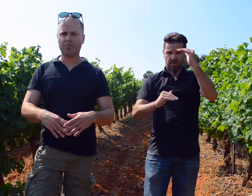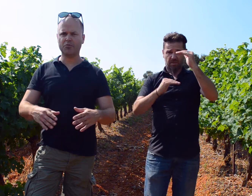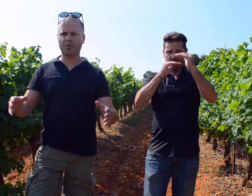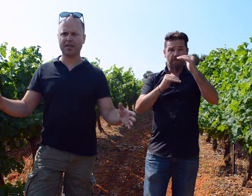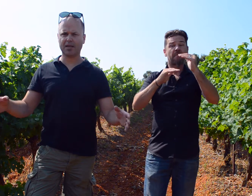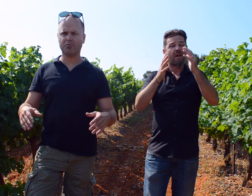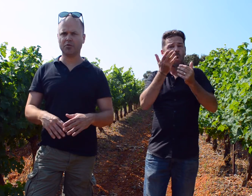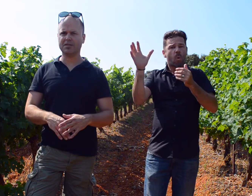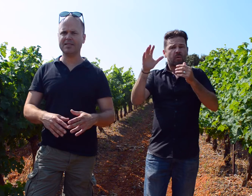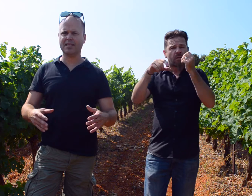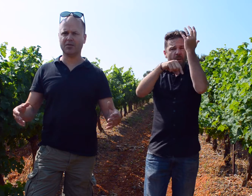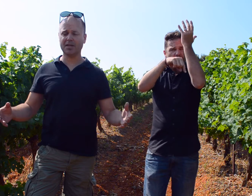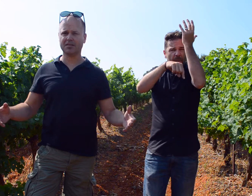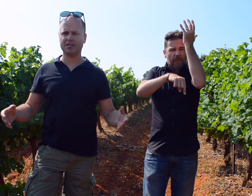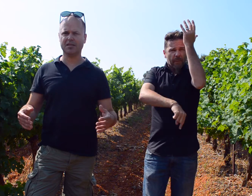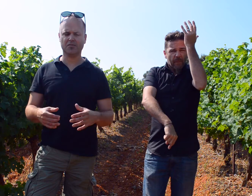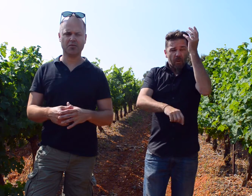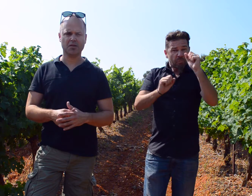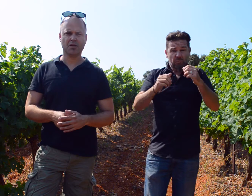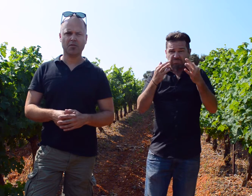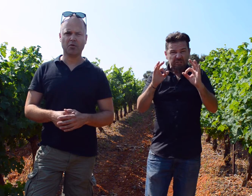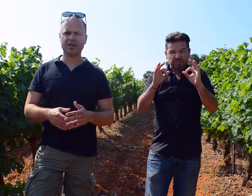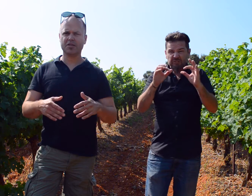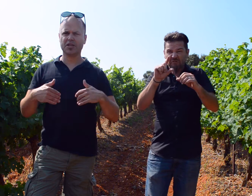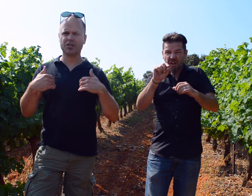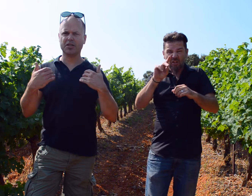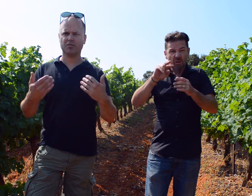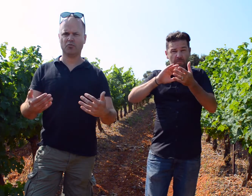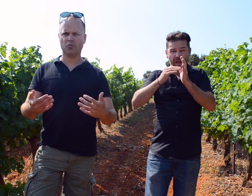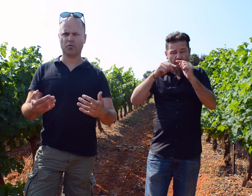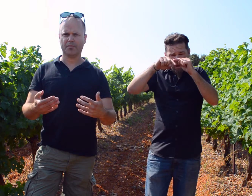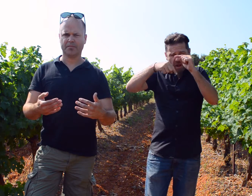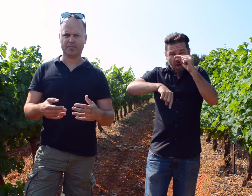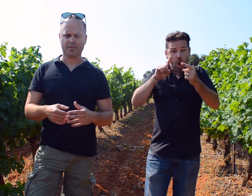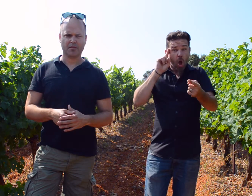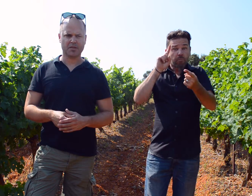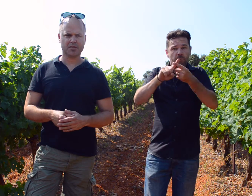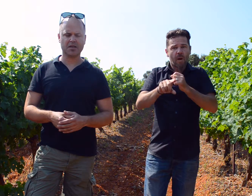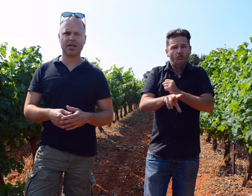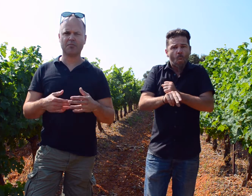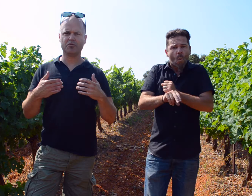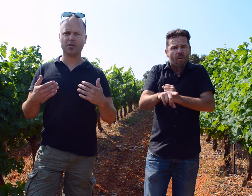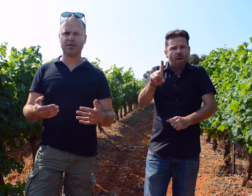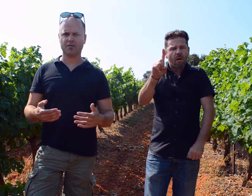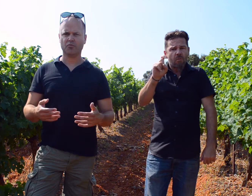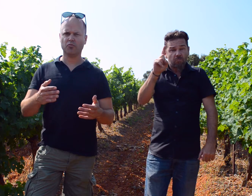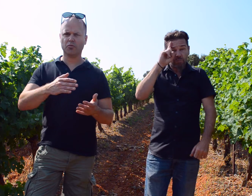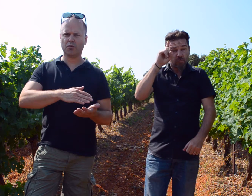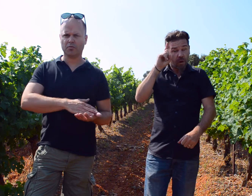plusieurs mètres, à plusieurs dizaines de mètres s'il le faut, pour aller chercher de l'eau. Parce qu'elle a besoin, tout au long de